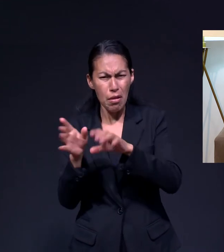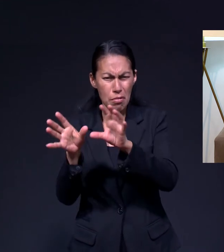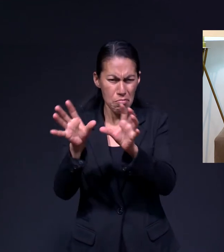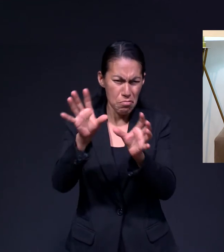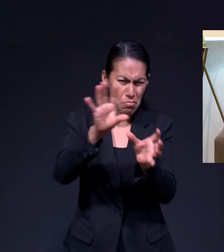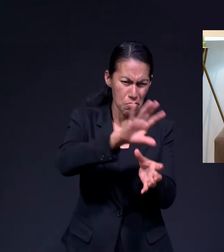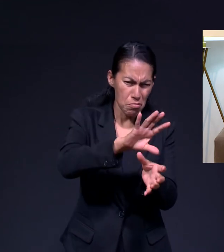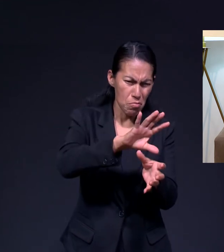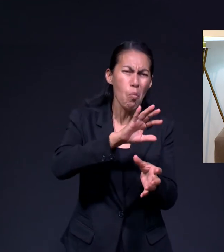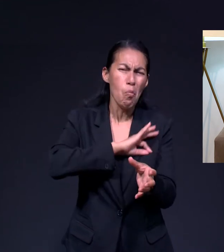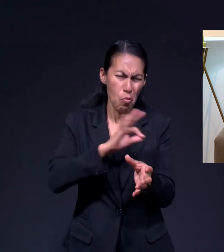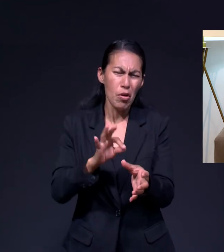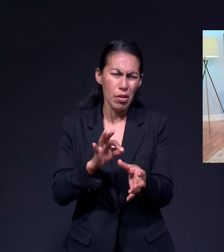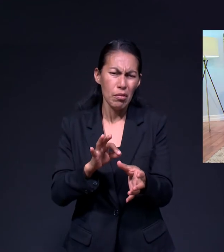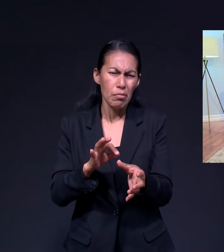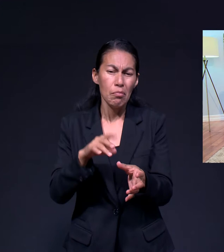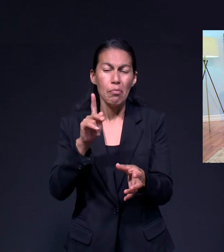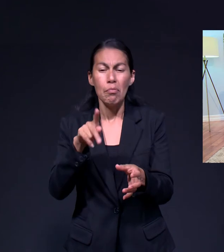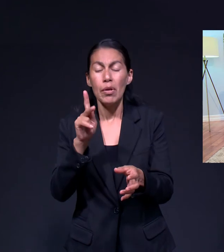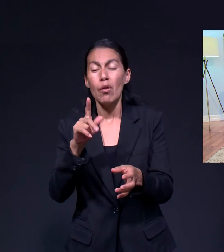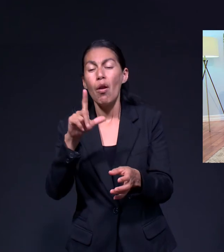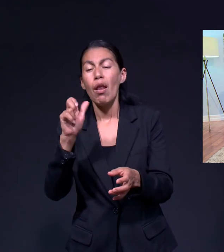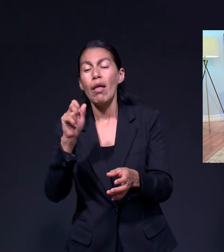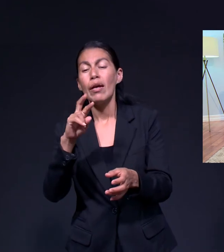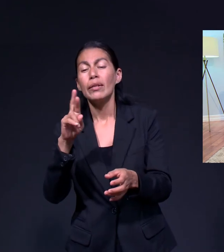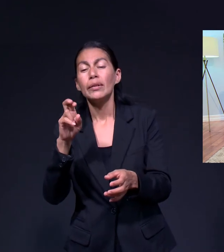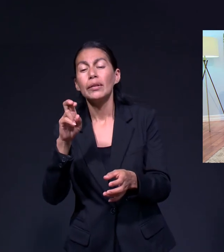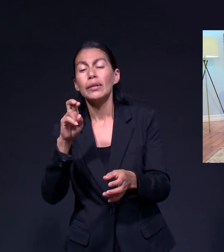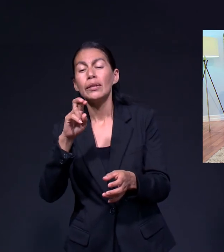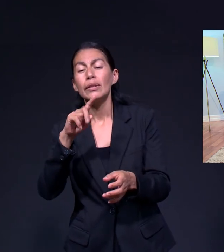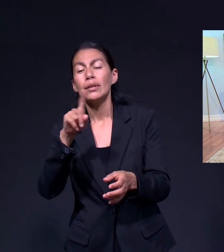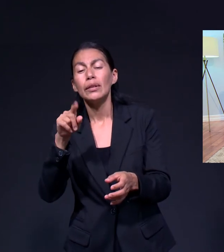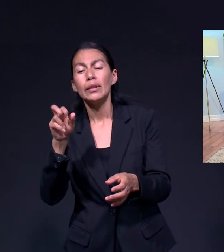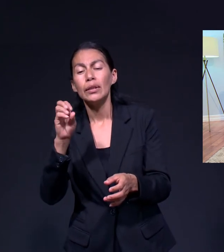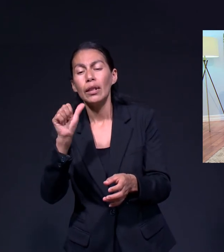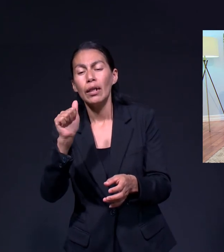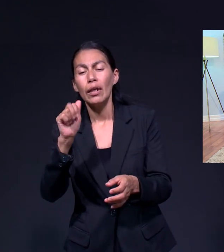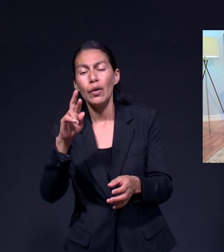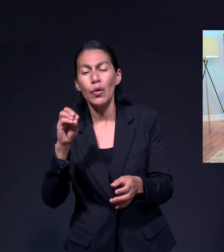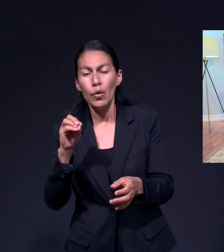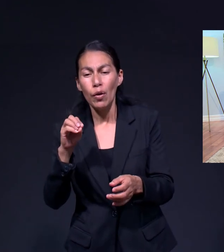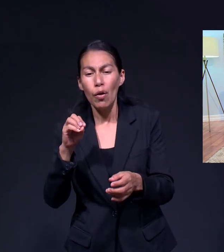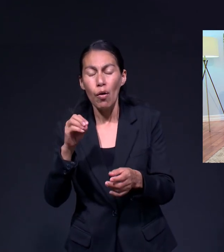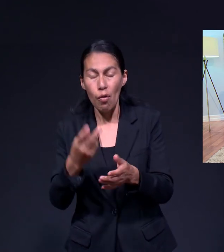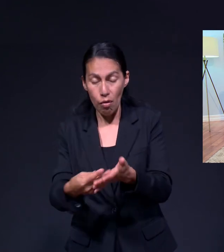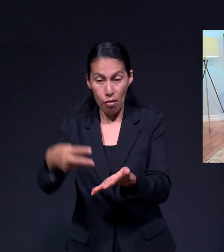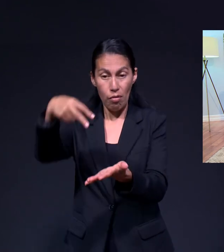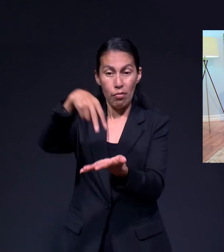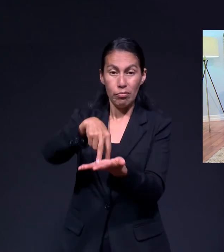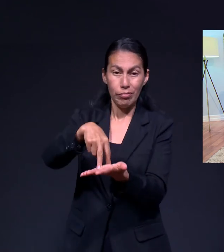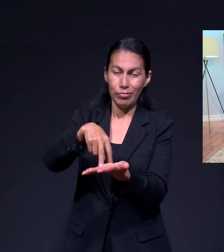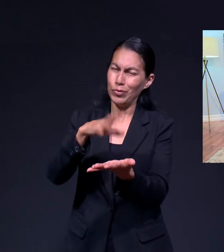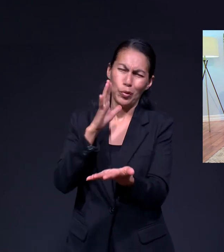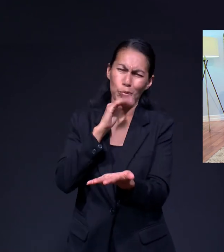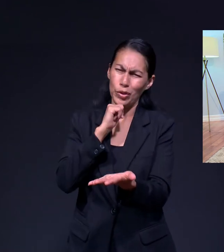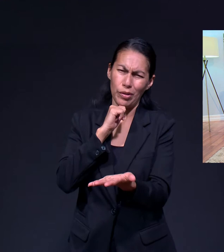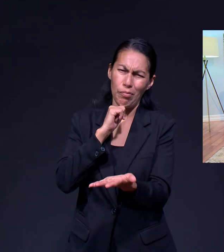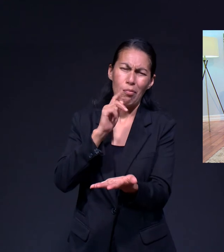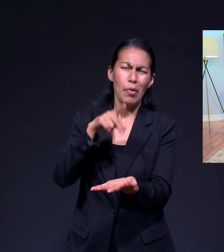ellos pueden quitar la piedra pero resucitar al acero no lo pueden hacer eso solo lo hace dios